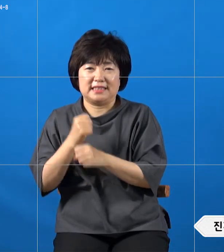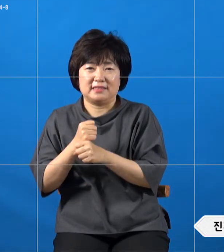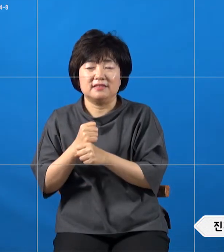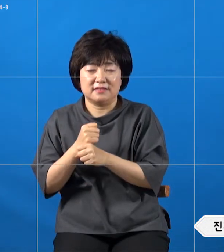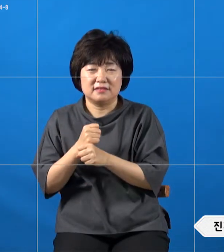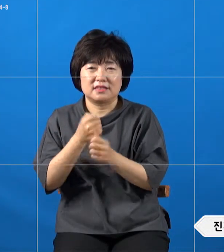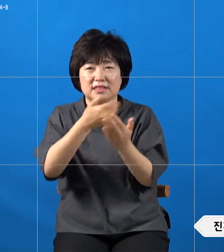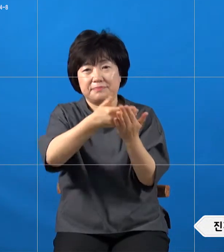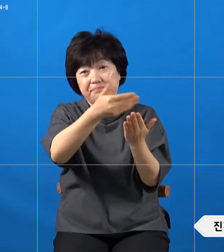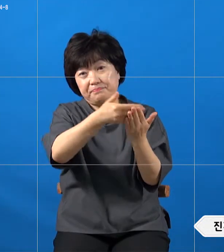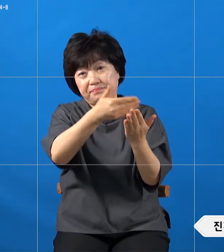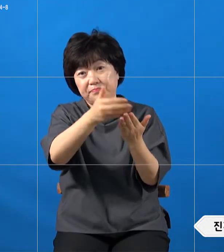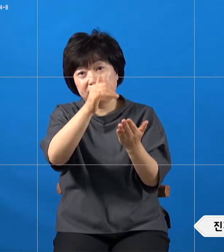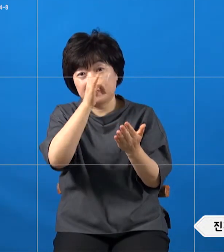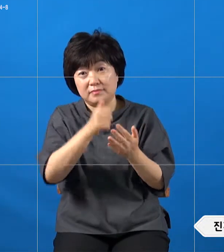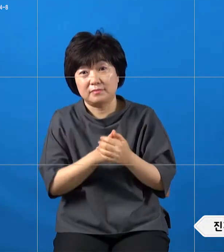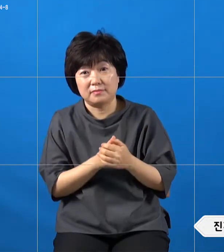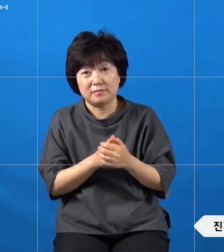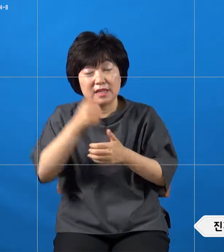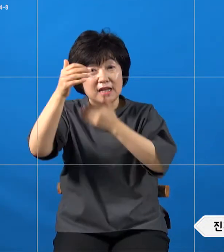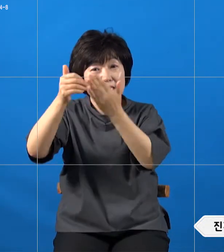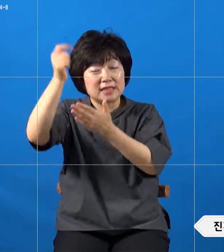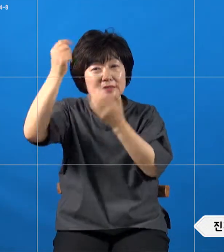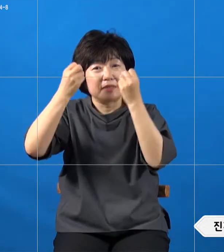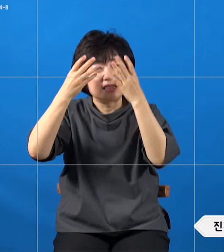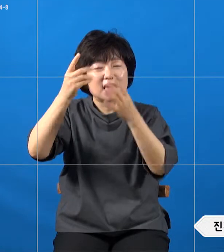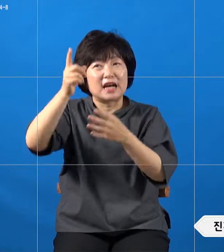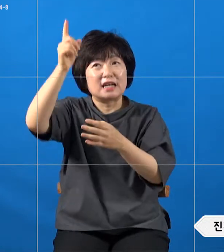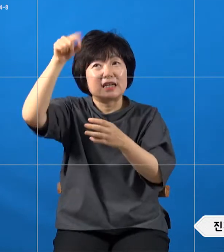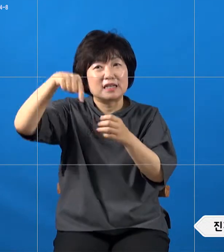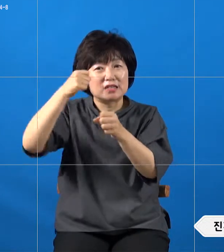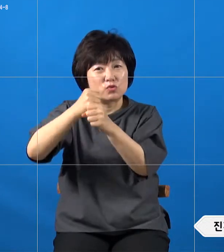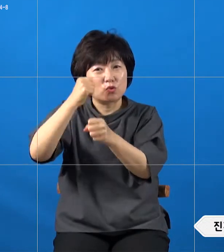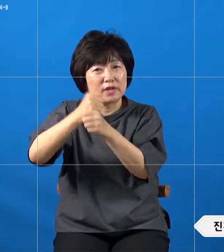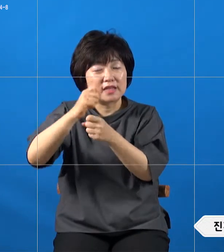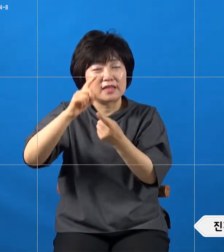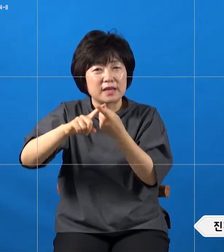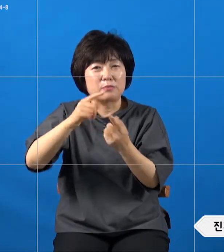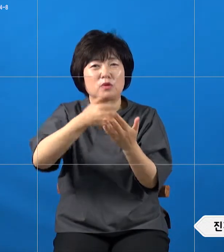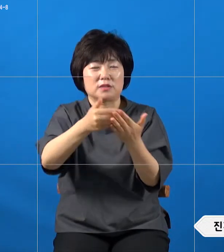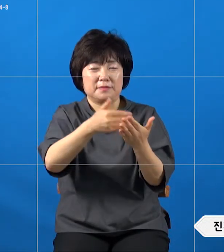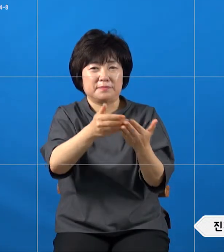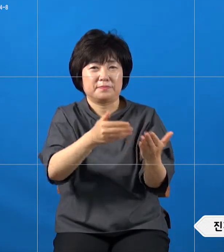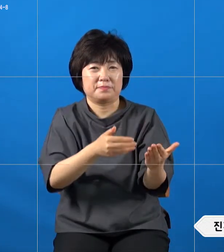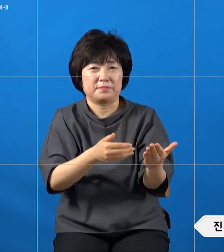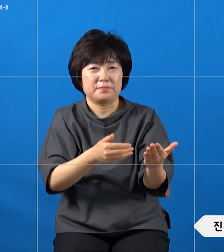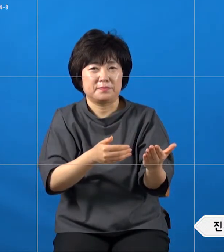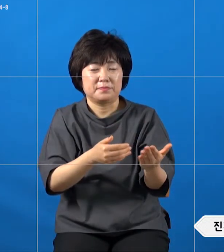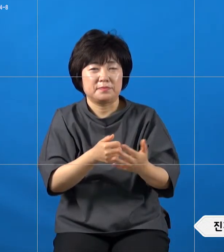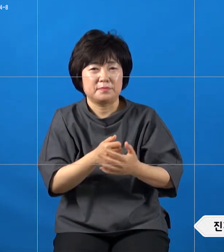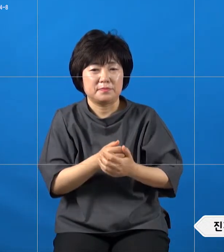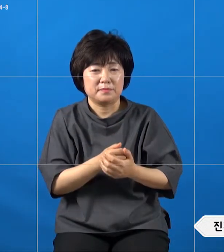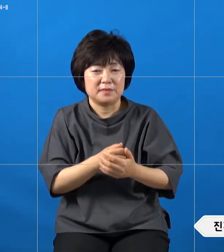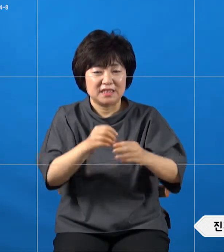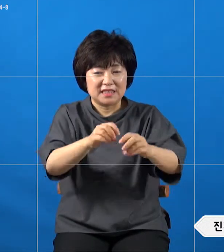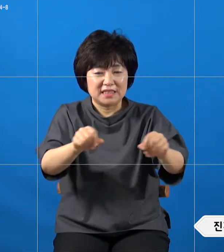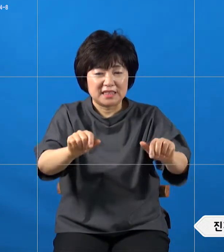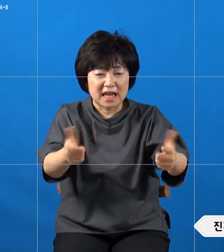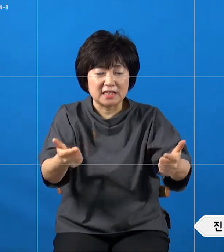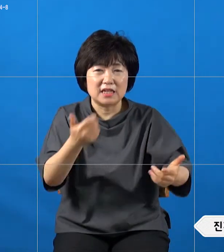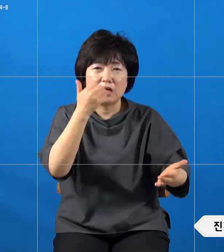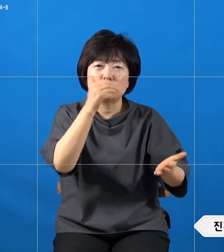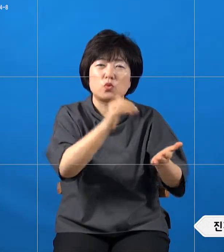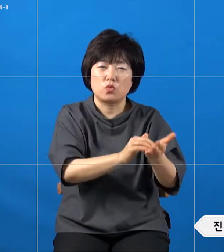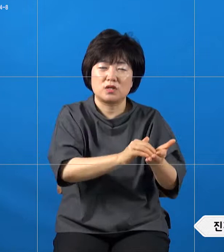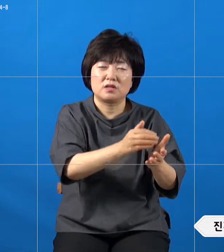그려 놓았습니다. 하나님의 창조에 대한 모습, 그러나 흙이 아니라 돌을 붙잡으신